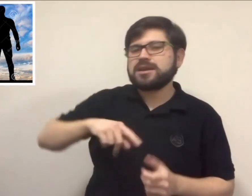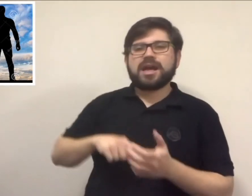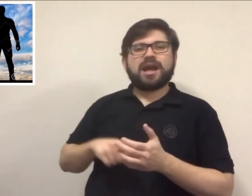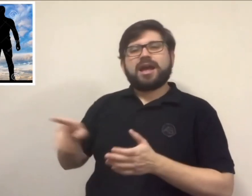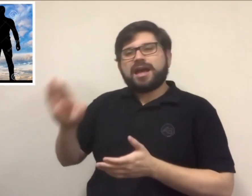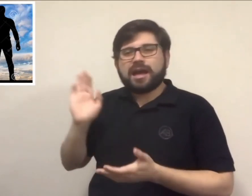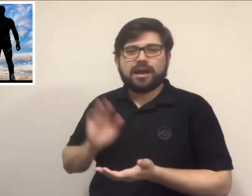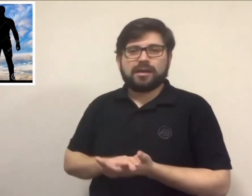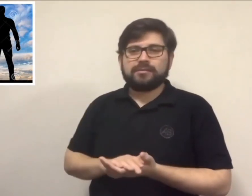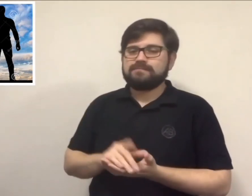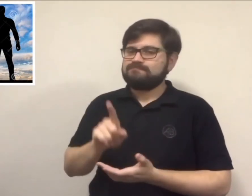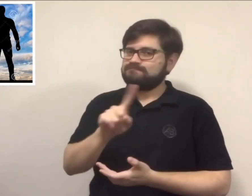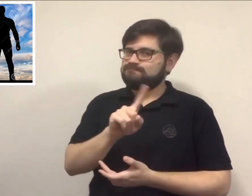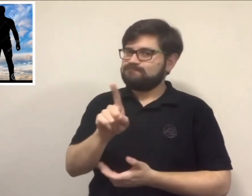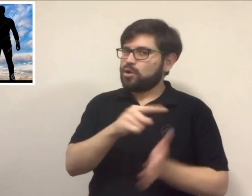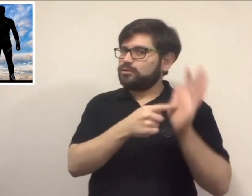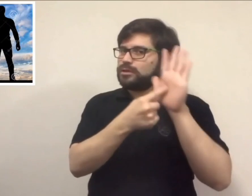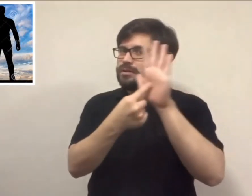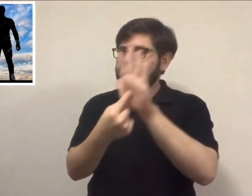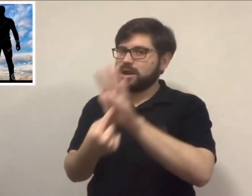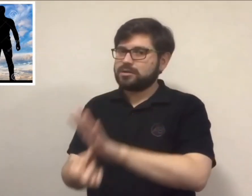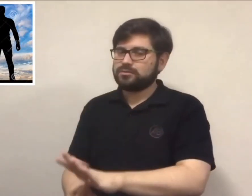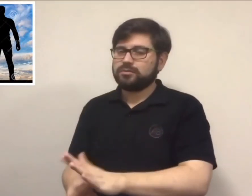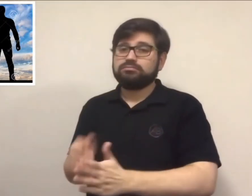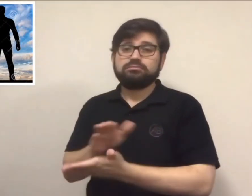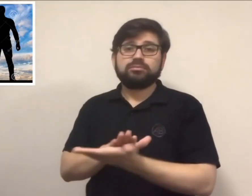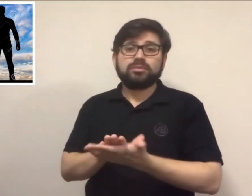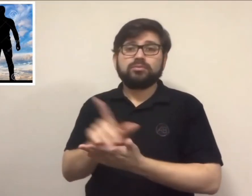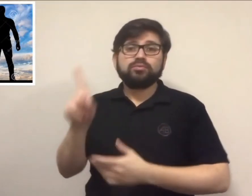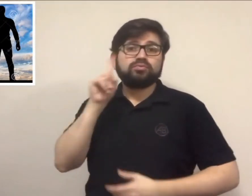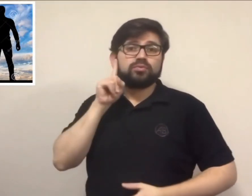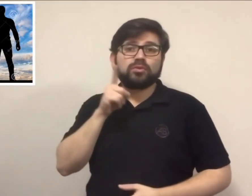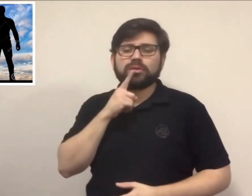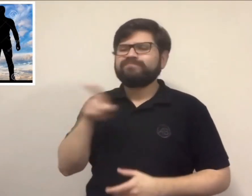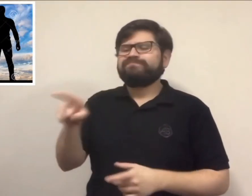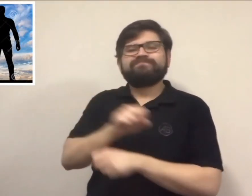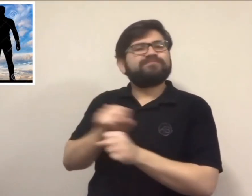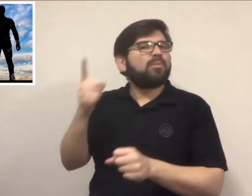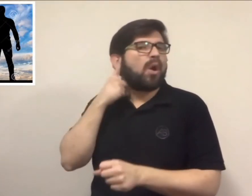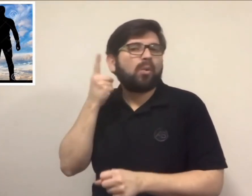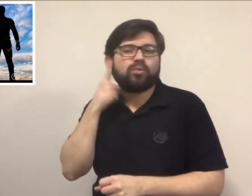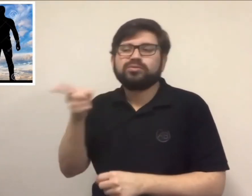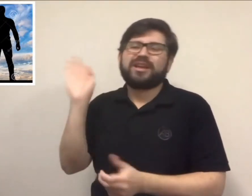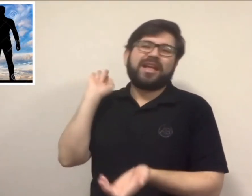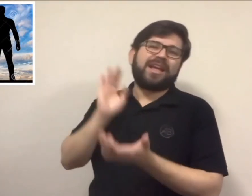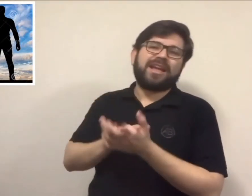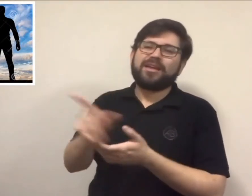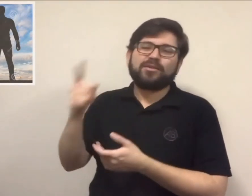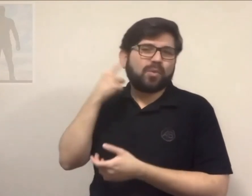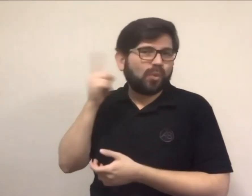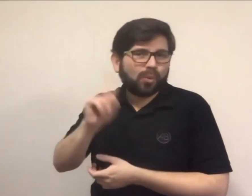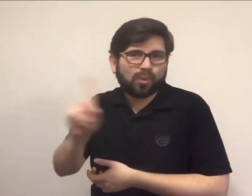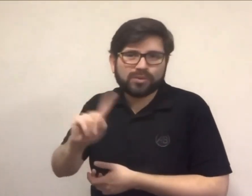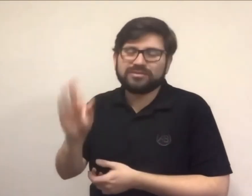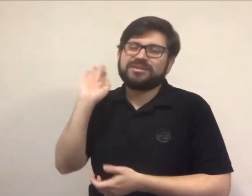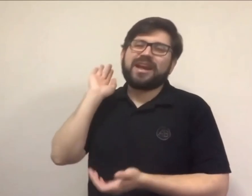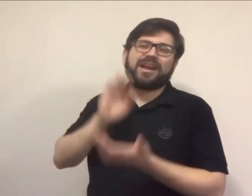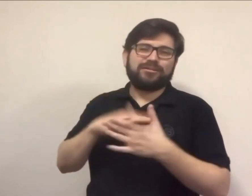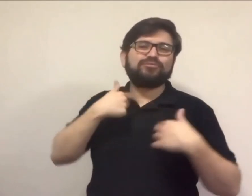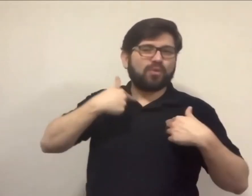puede caminar. Eso también es discriminación. O burlarse de un compañero sordo porque no escucha